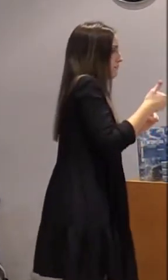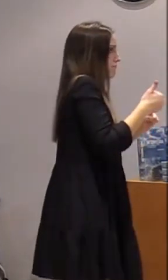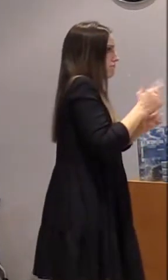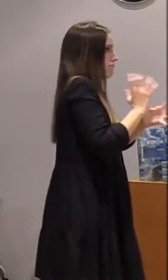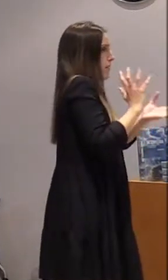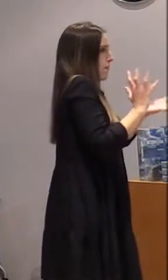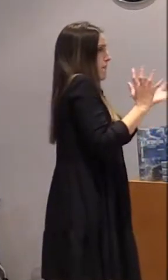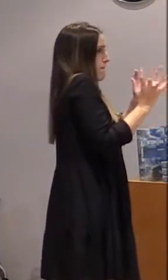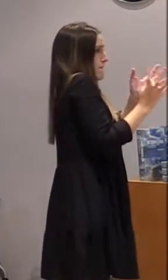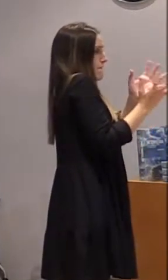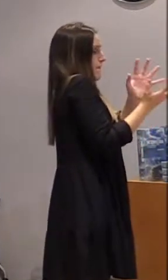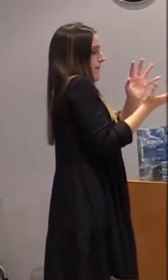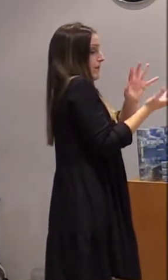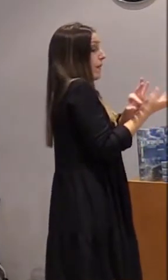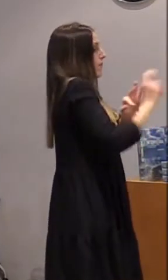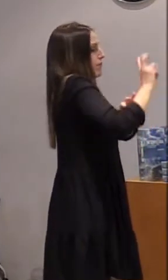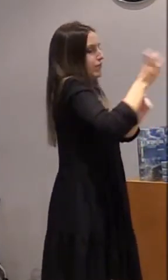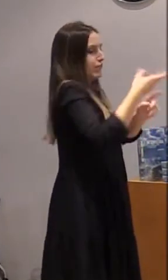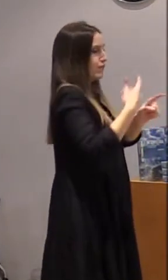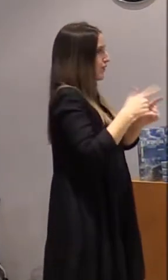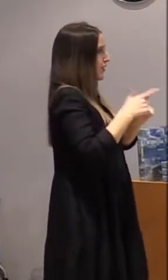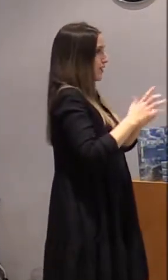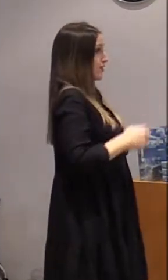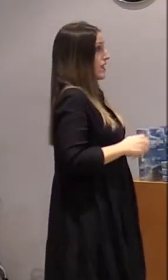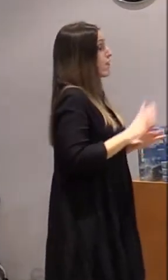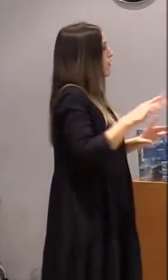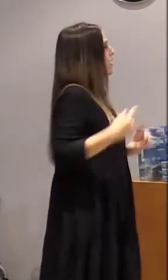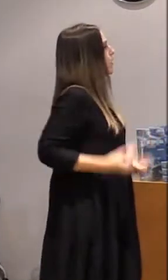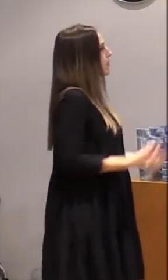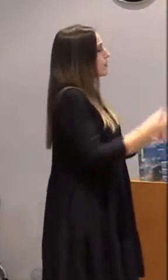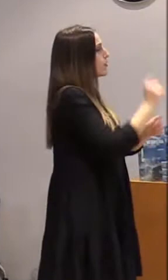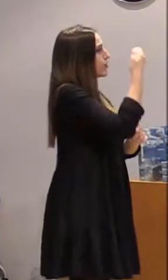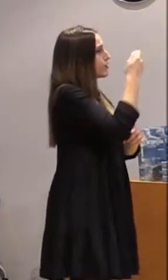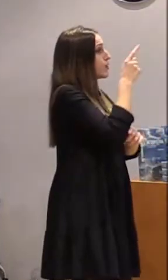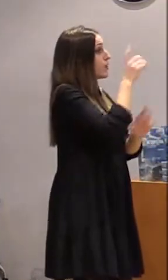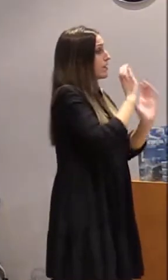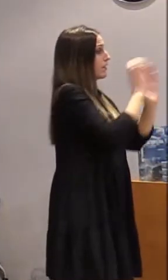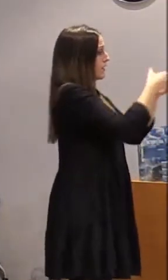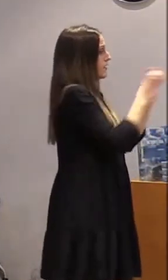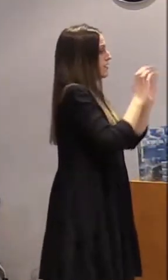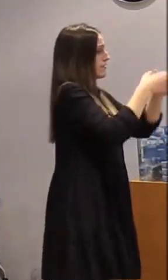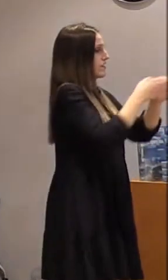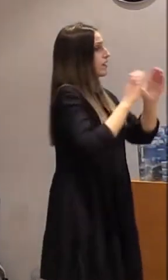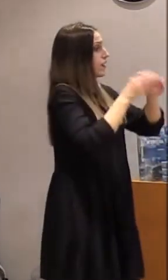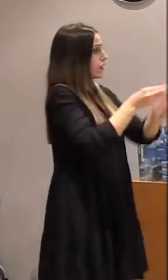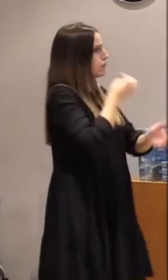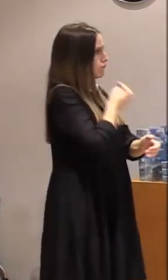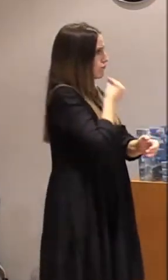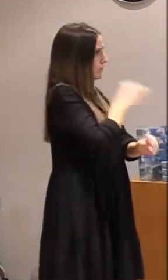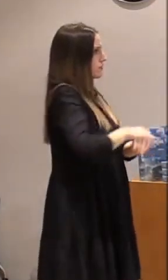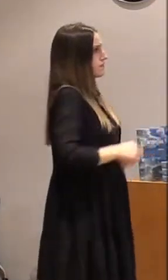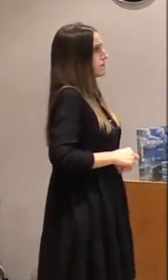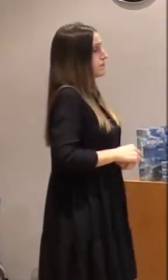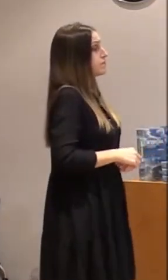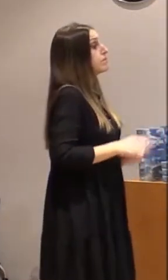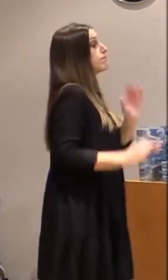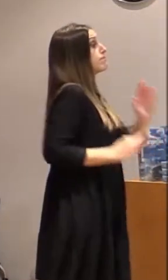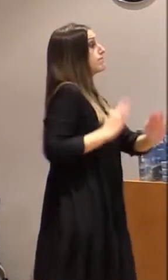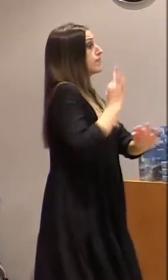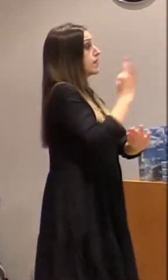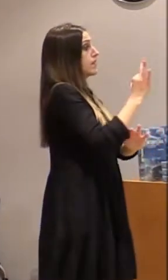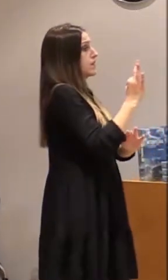a transformarse en otra cosa muy distinta. Fue el primero que consiguió una clasificación satisfactoria de eso.